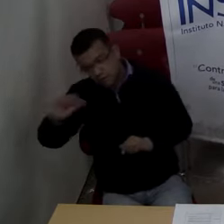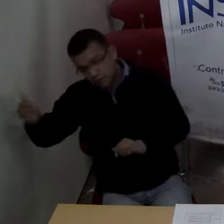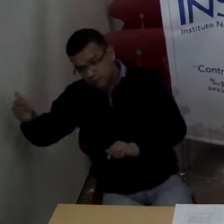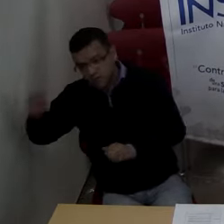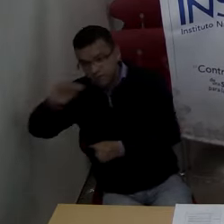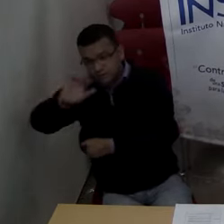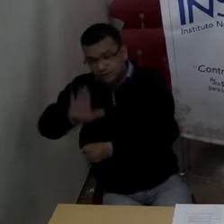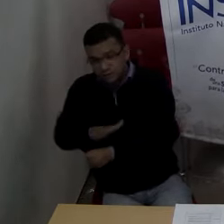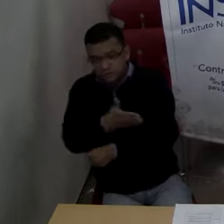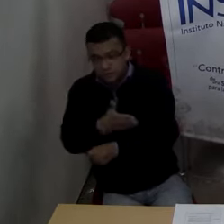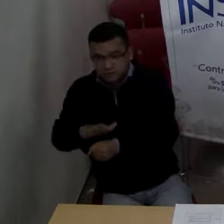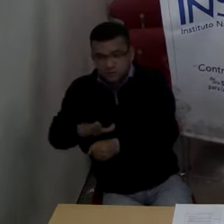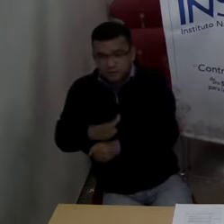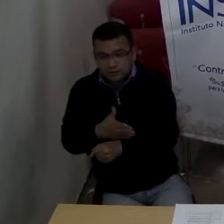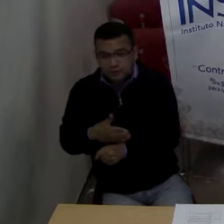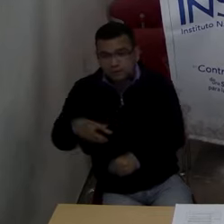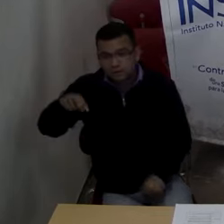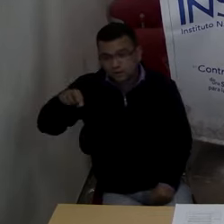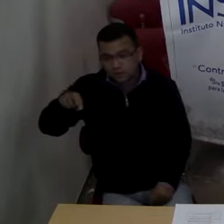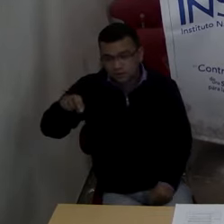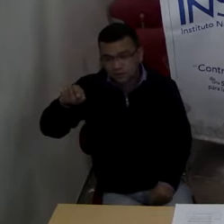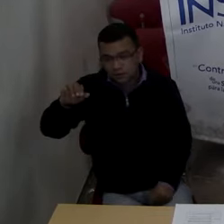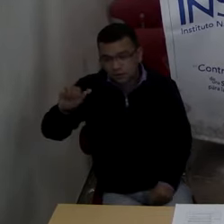Por ejemplo,